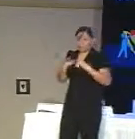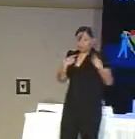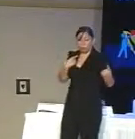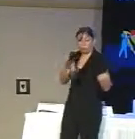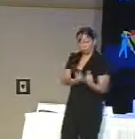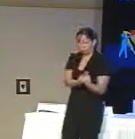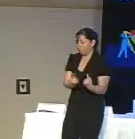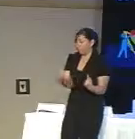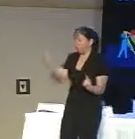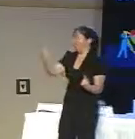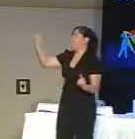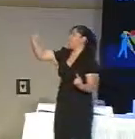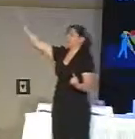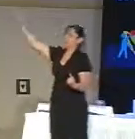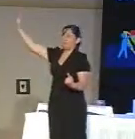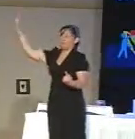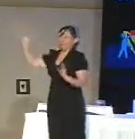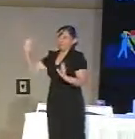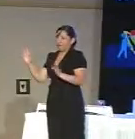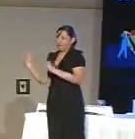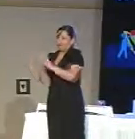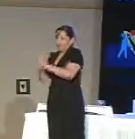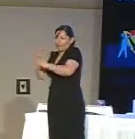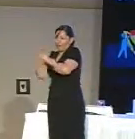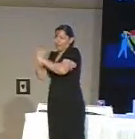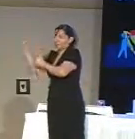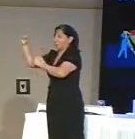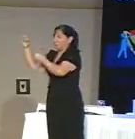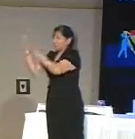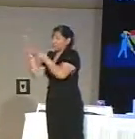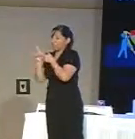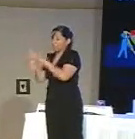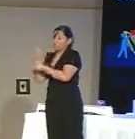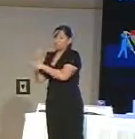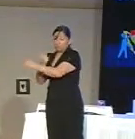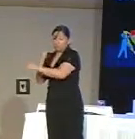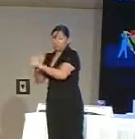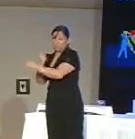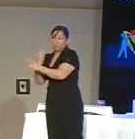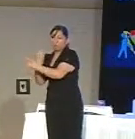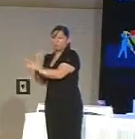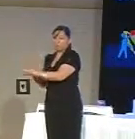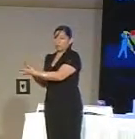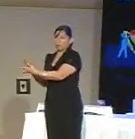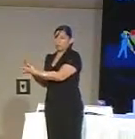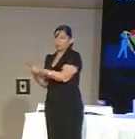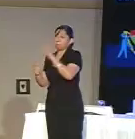Y muchos nos defendemos y decimos que no es negligencia,